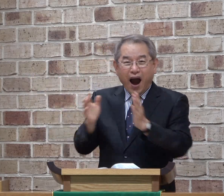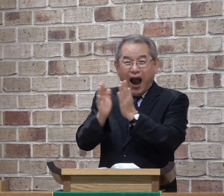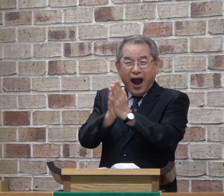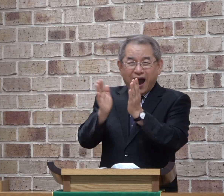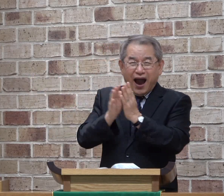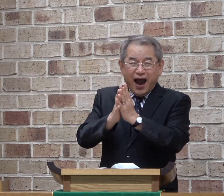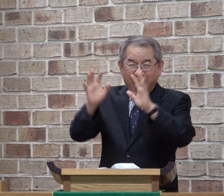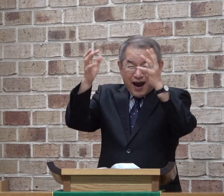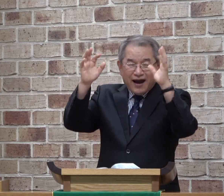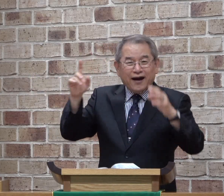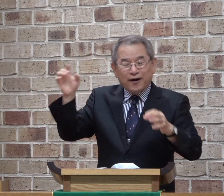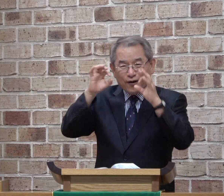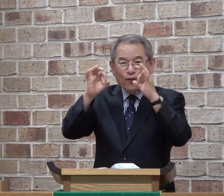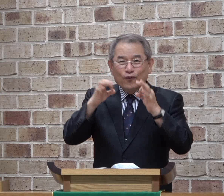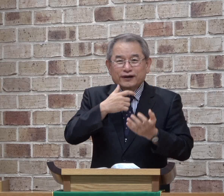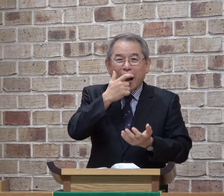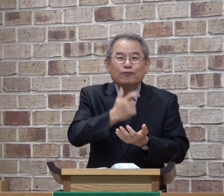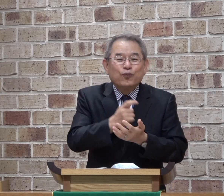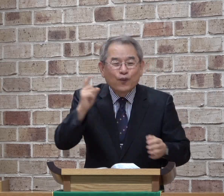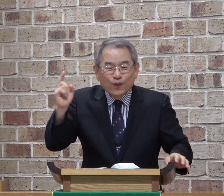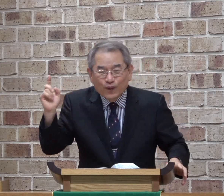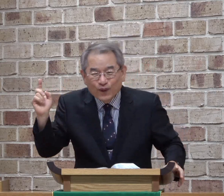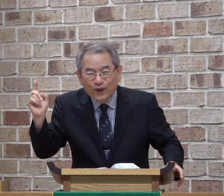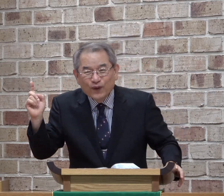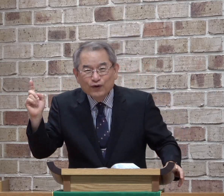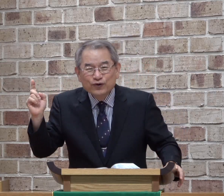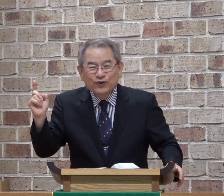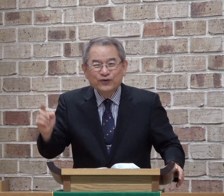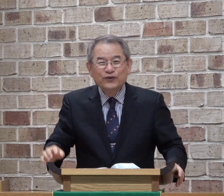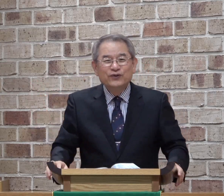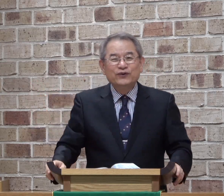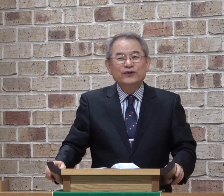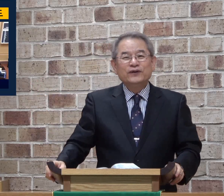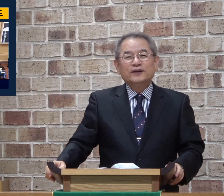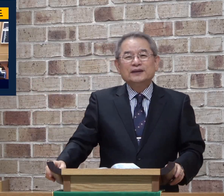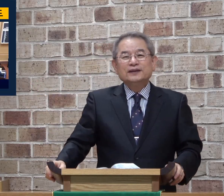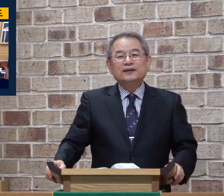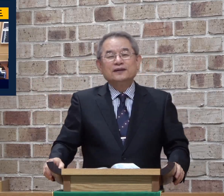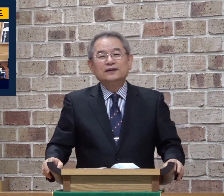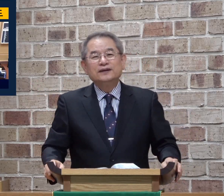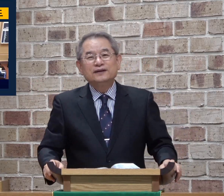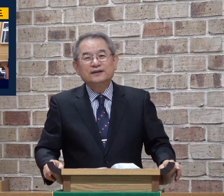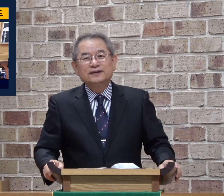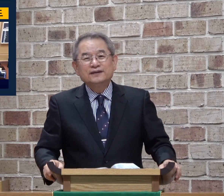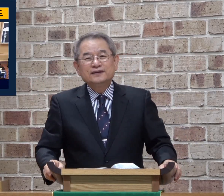하여금 우리 모두가 박수를 치게 하고 감동의 시간이 되는 시간이었다고 합니다.